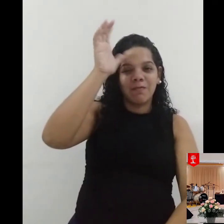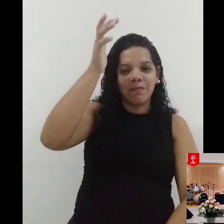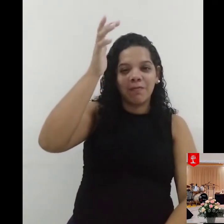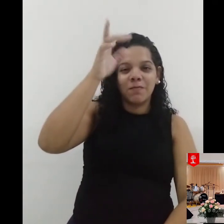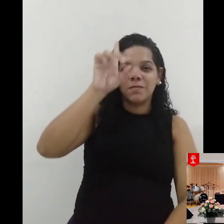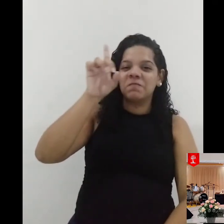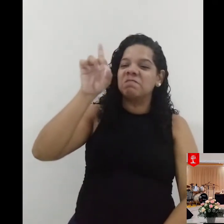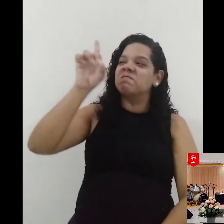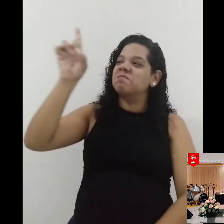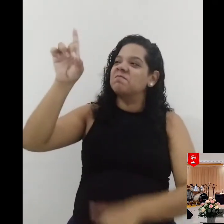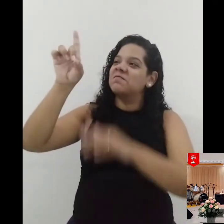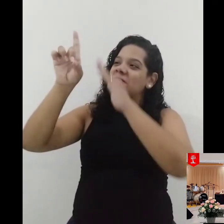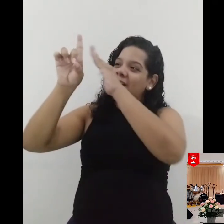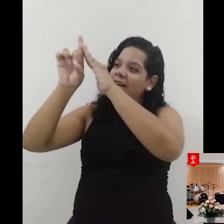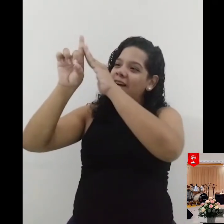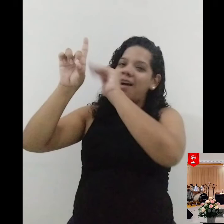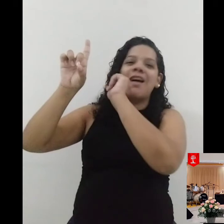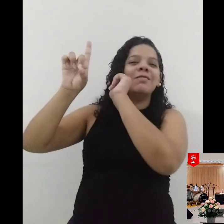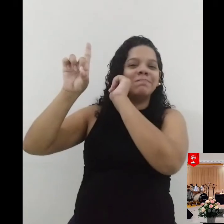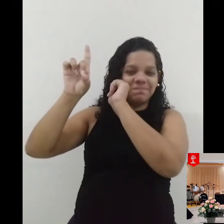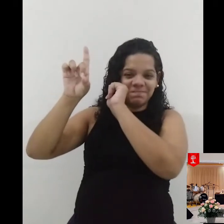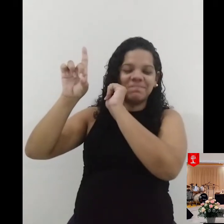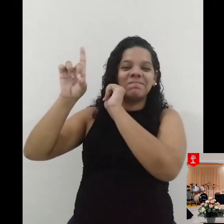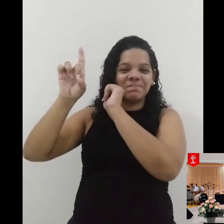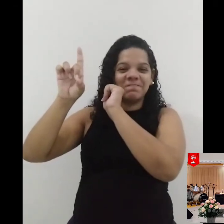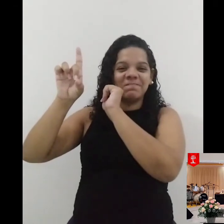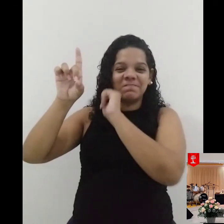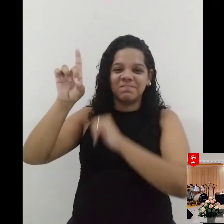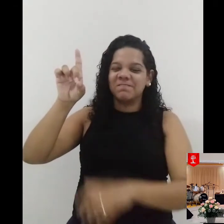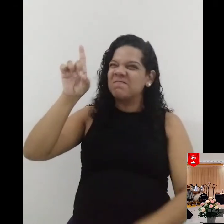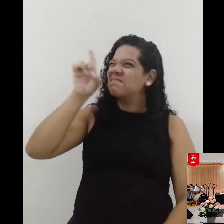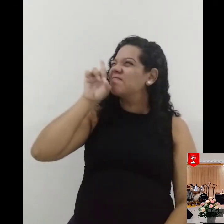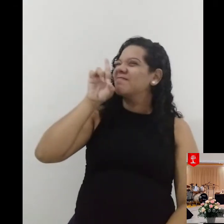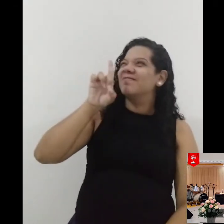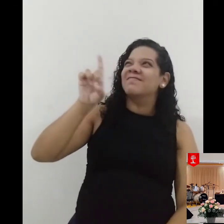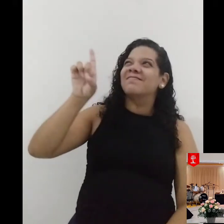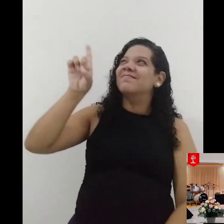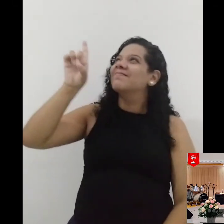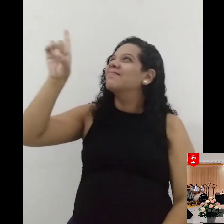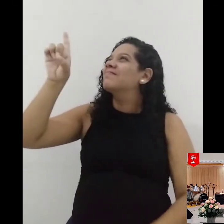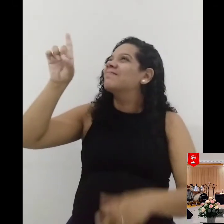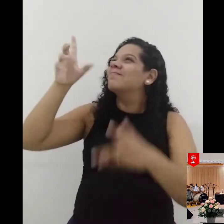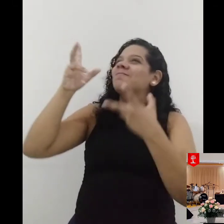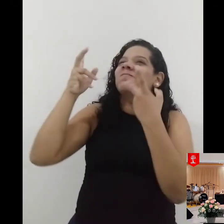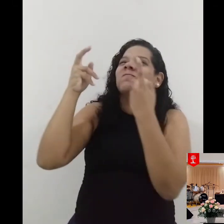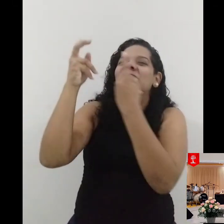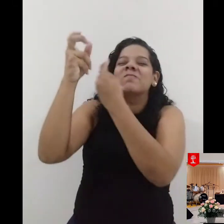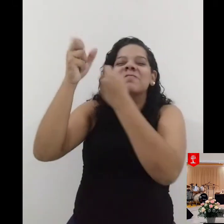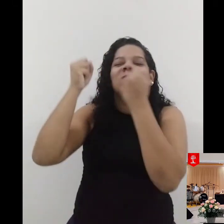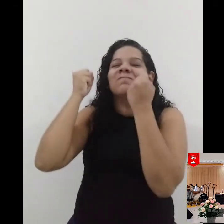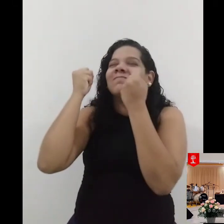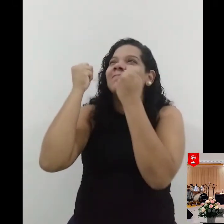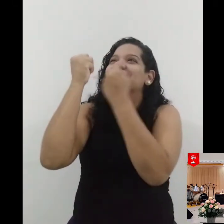E apesar dessa glória que tens,